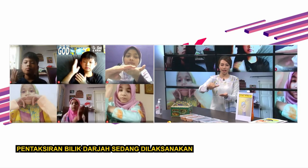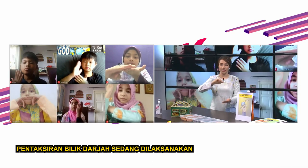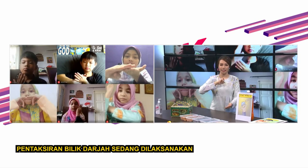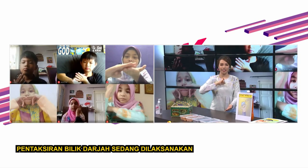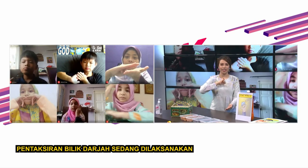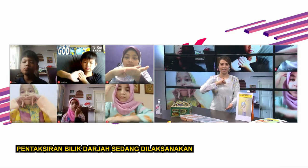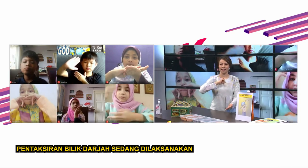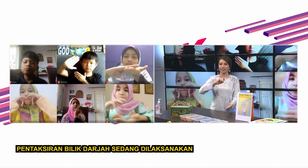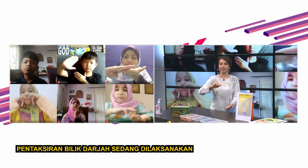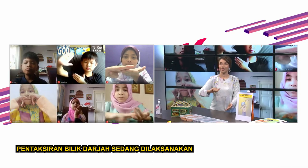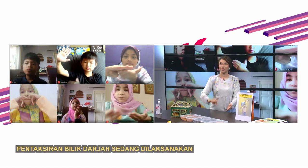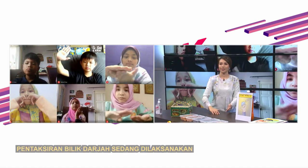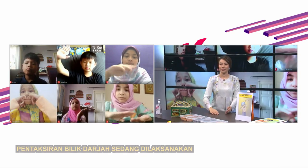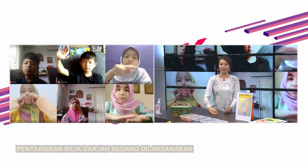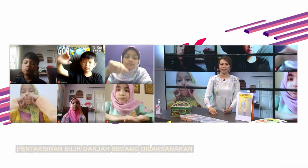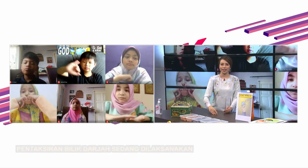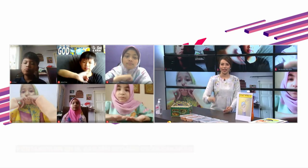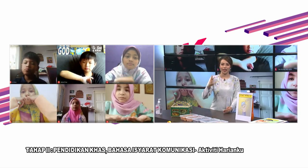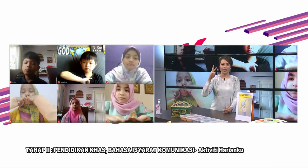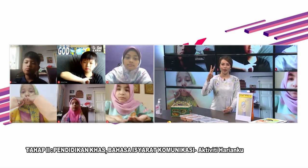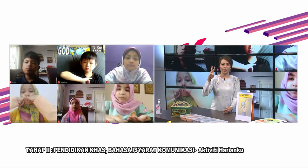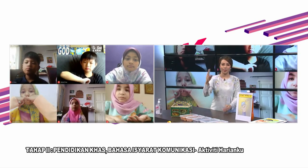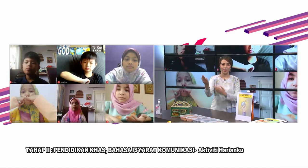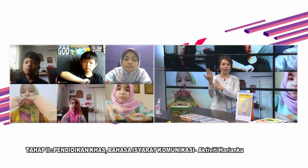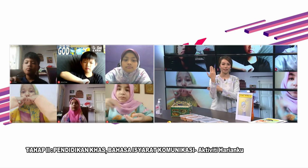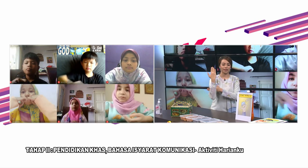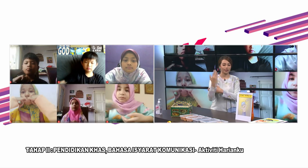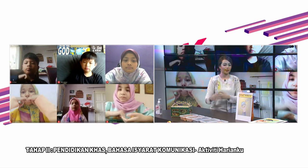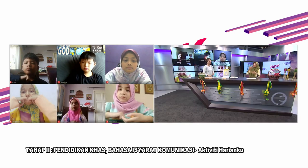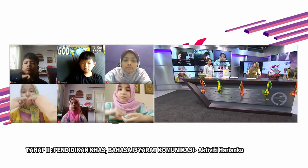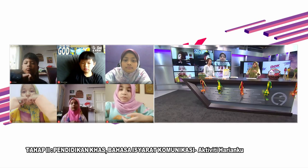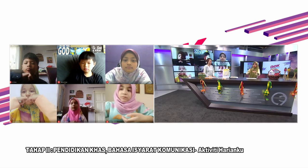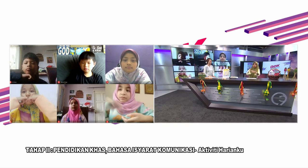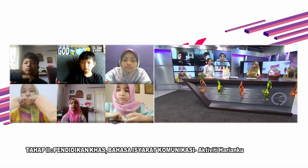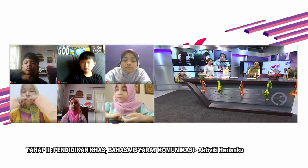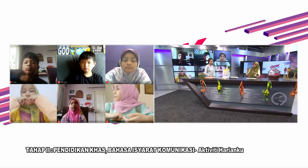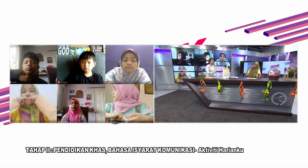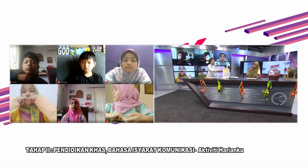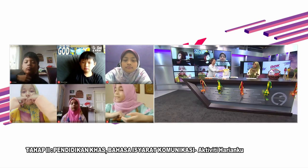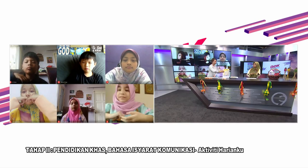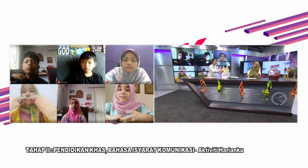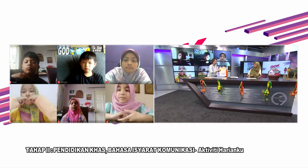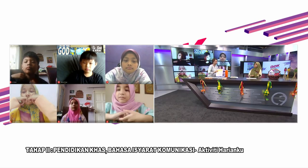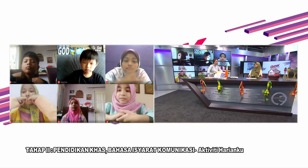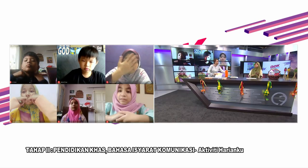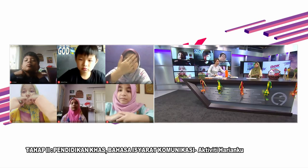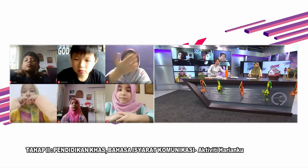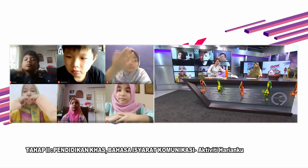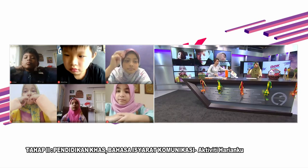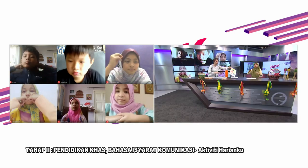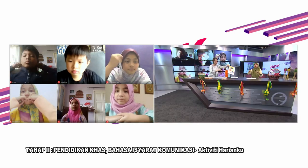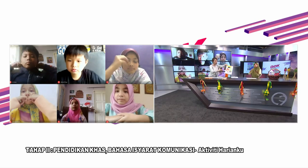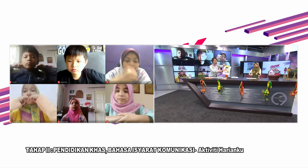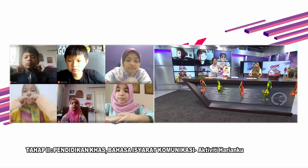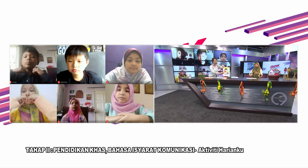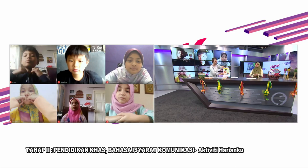Bersihkan diri. Okey. Seterusnya. Lepas pukul enam, buat apa?